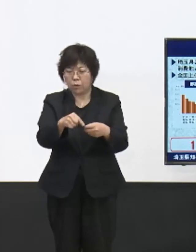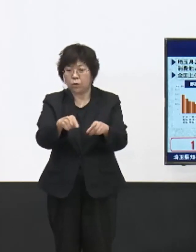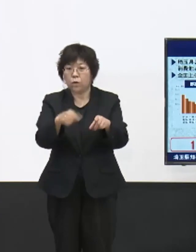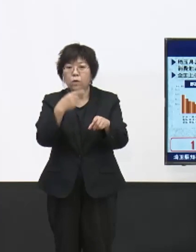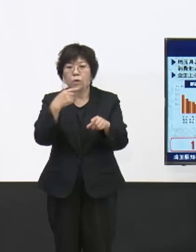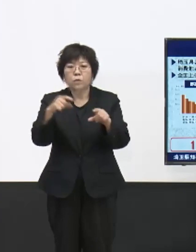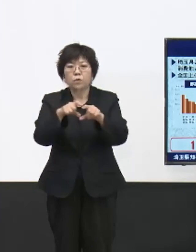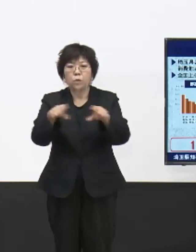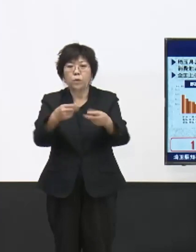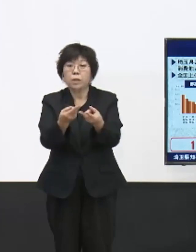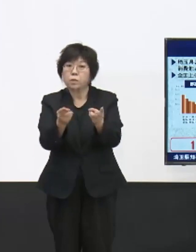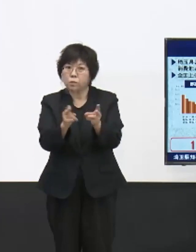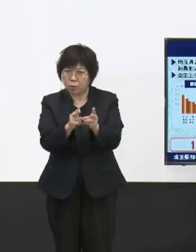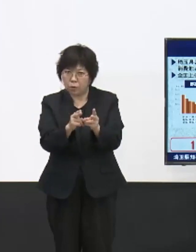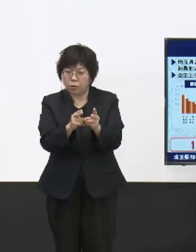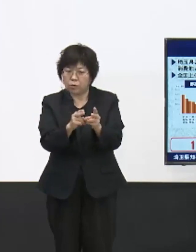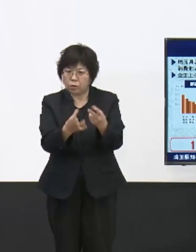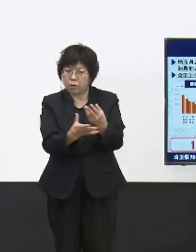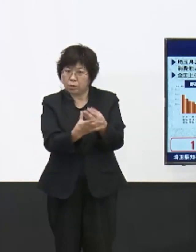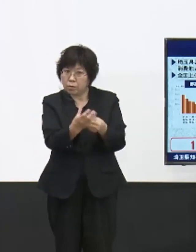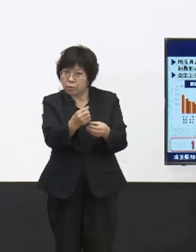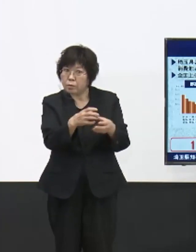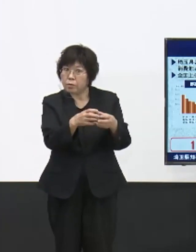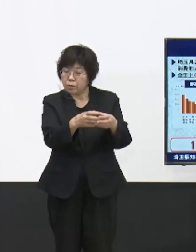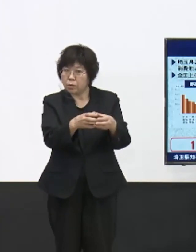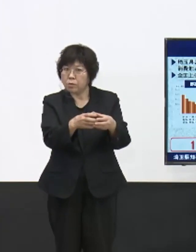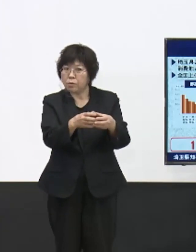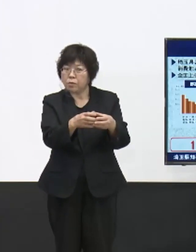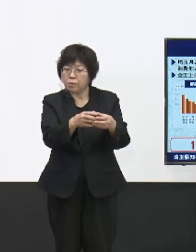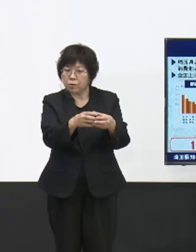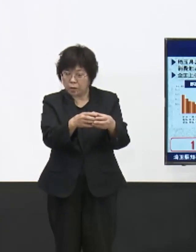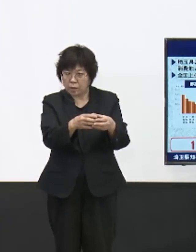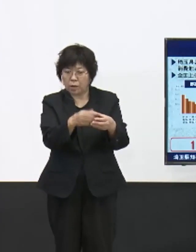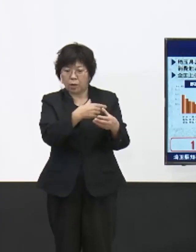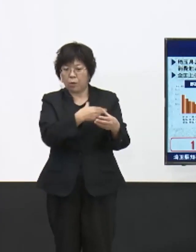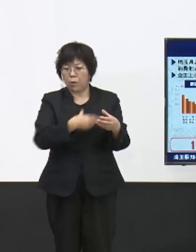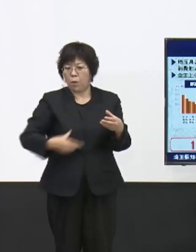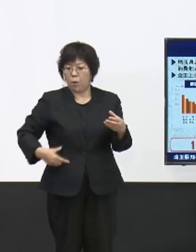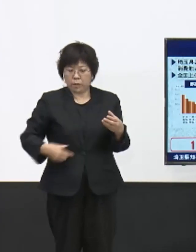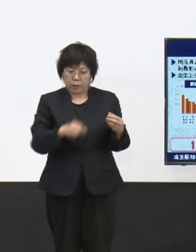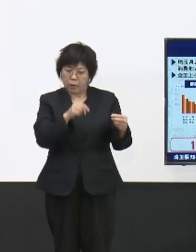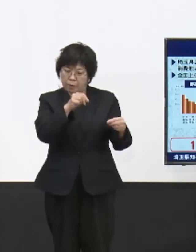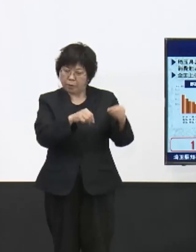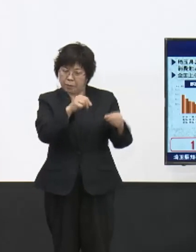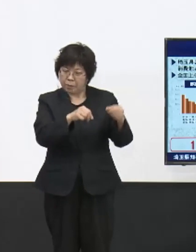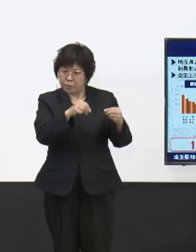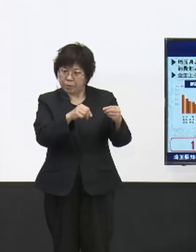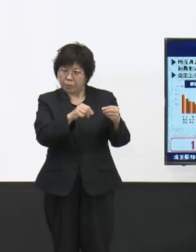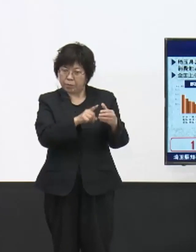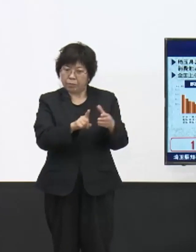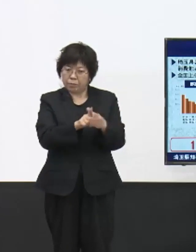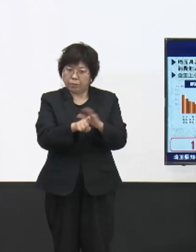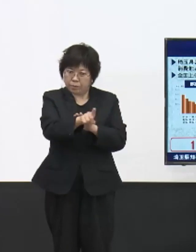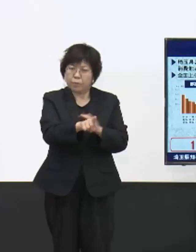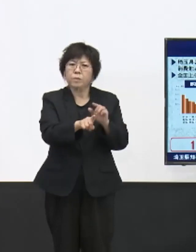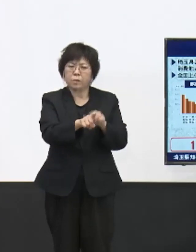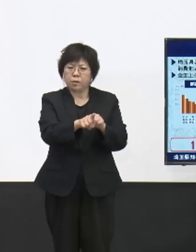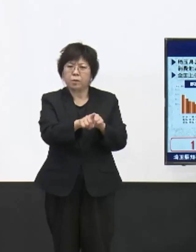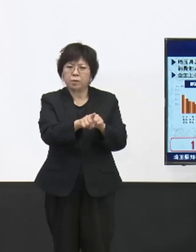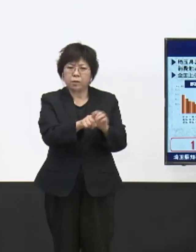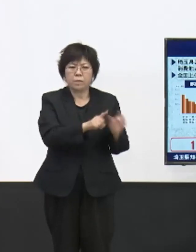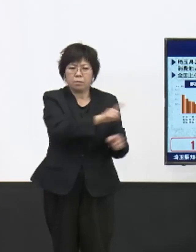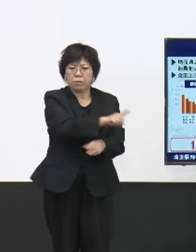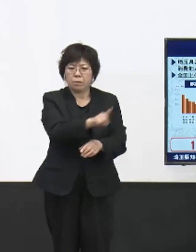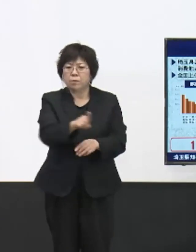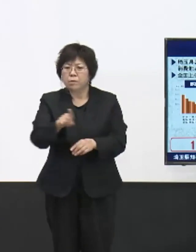まあ、究極的にはその候補者一本化して、臨むということなんでしょうけれども、まあ、思ったような成果は出なかったと。